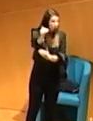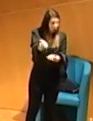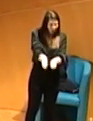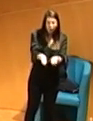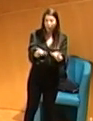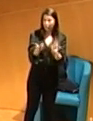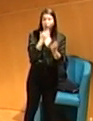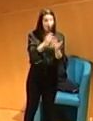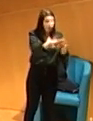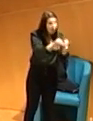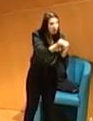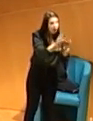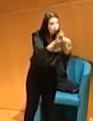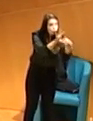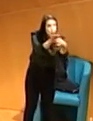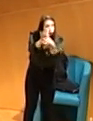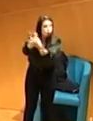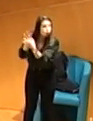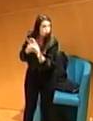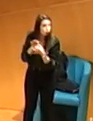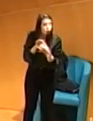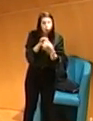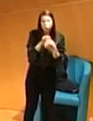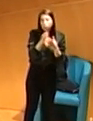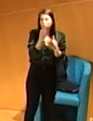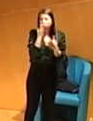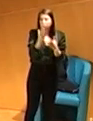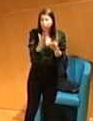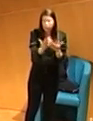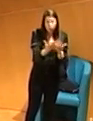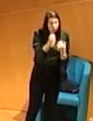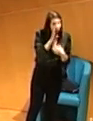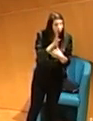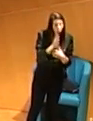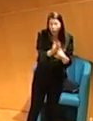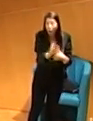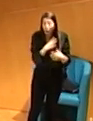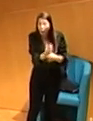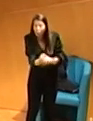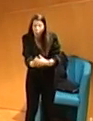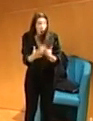relation des familles de parents dont les enfants, les jeunes ou les adultes sont handicapés.